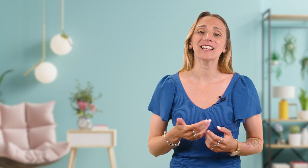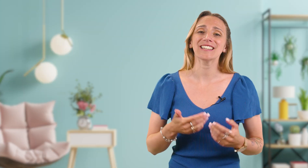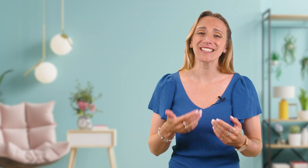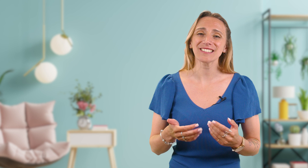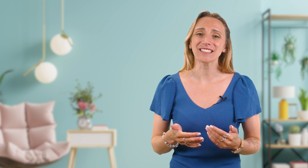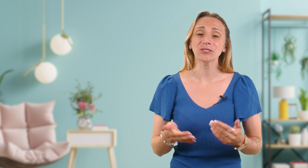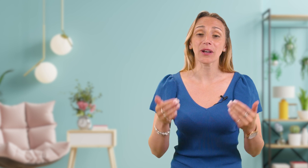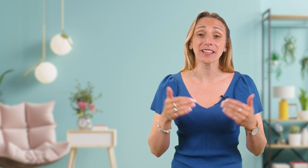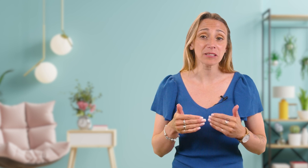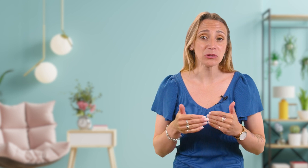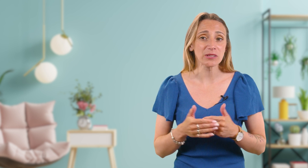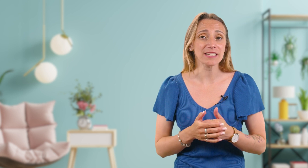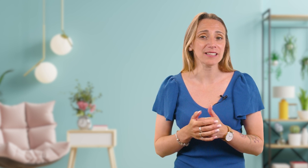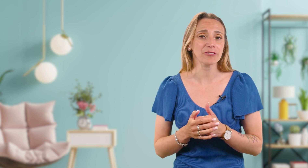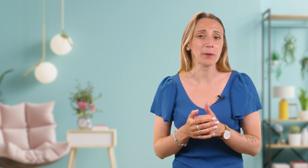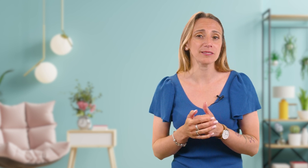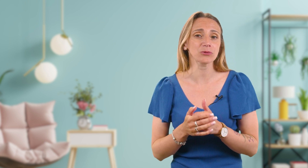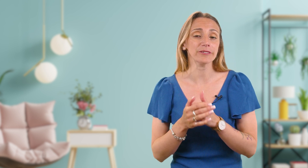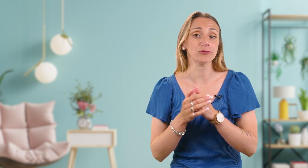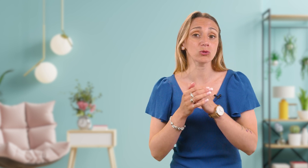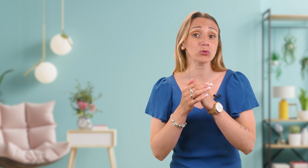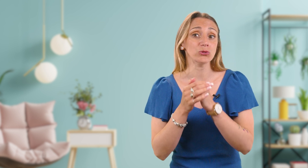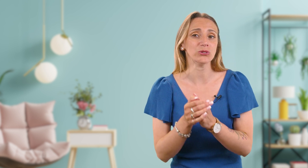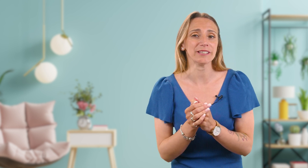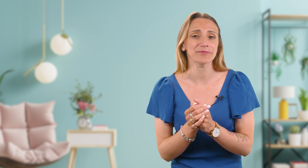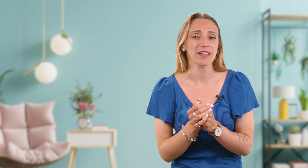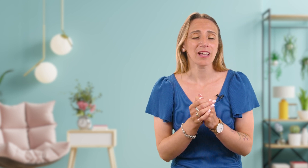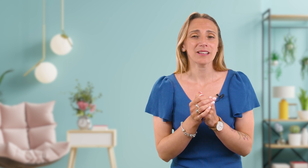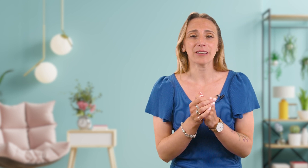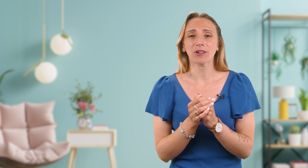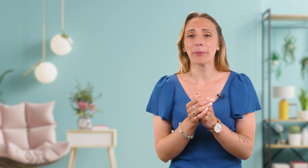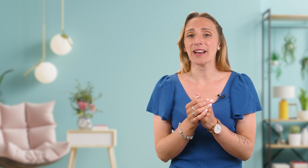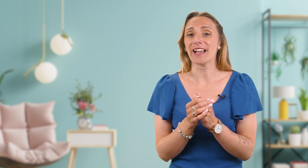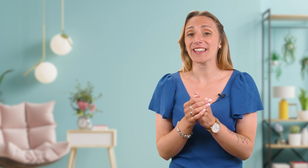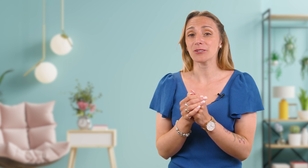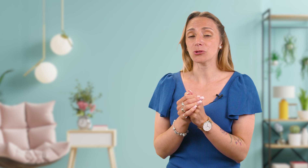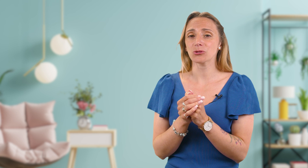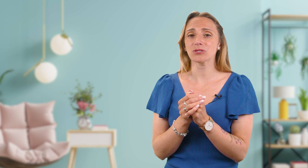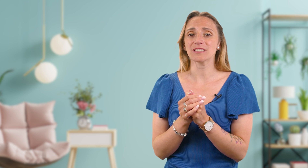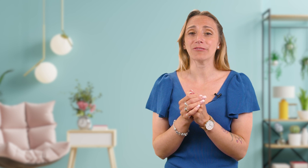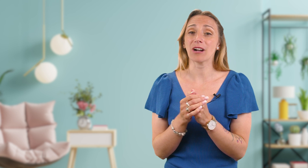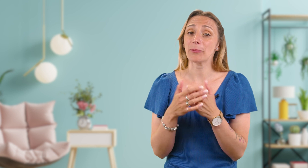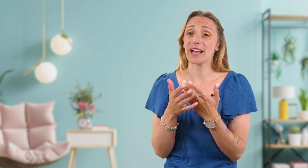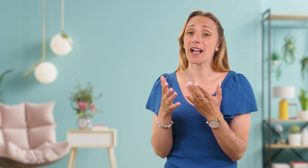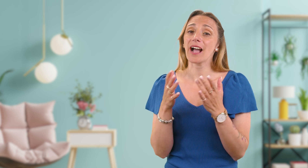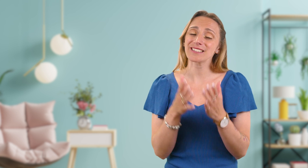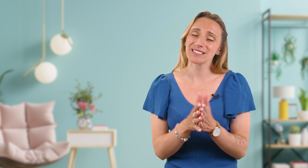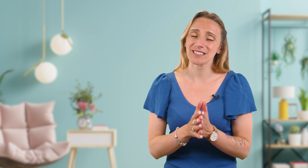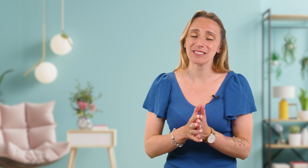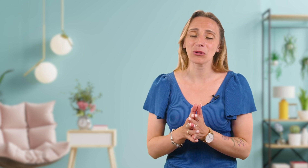allez essayer de réceptionner les informations qui vous sont données. Ça vous rappellera quelque chose, ça vous rappellera un exercice que